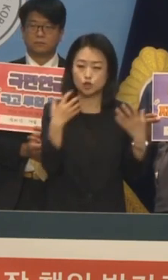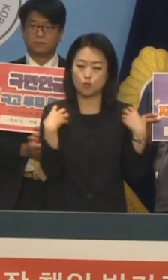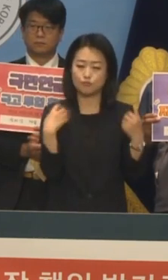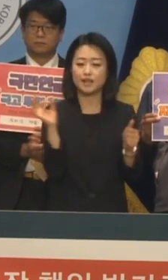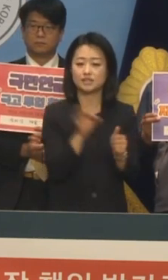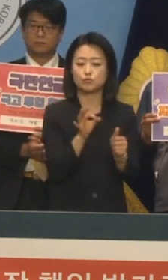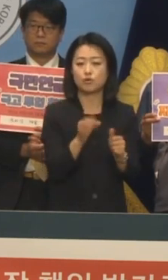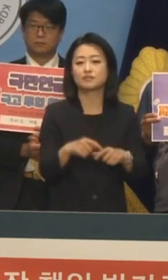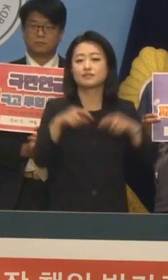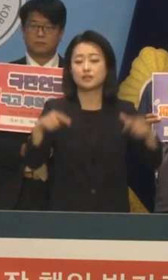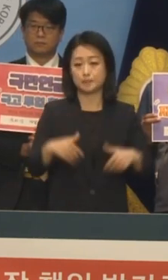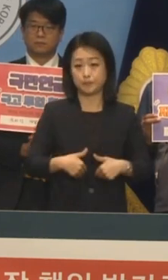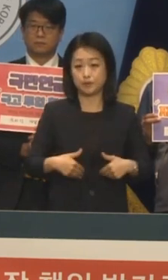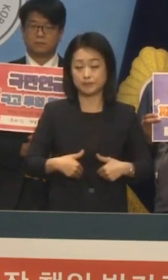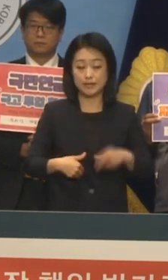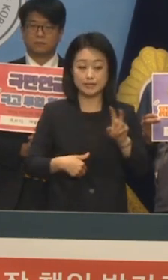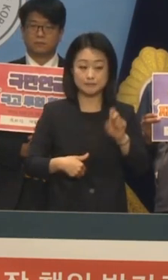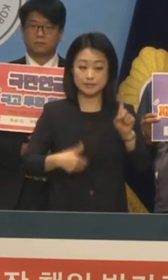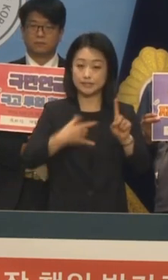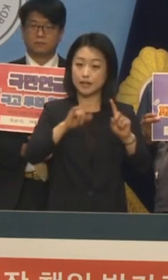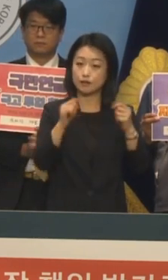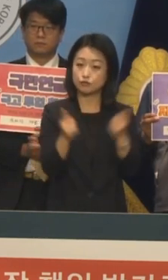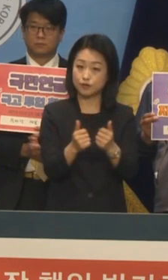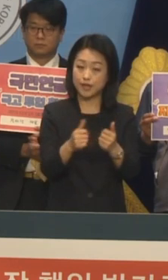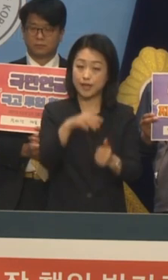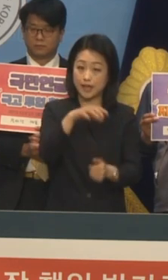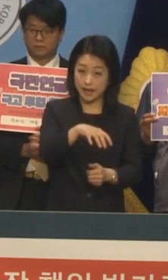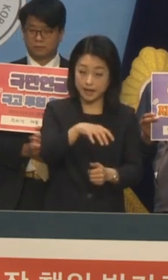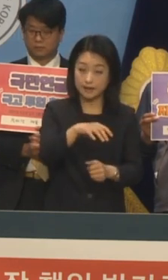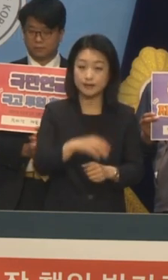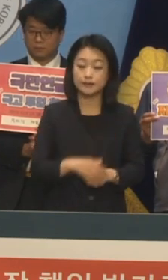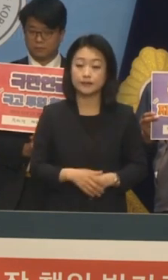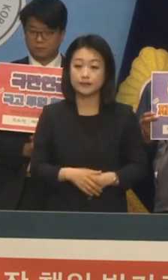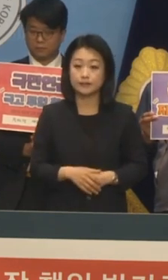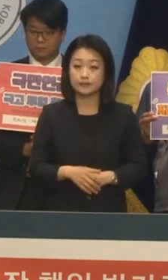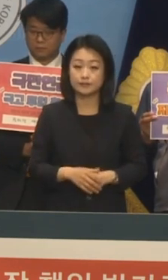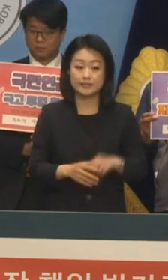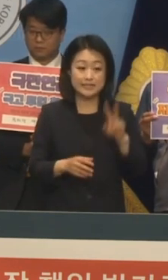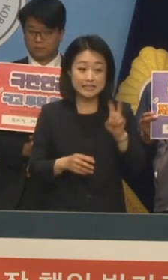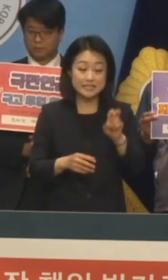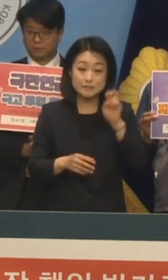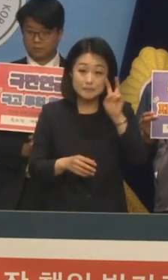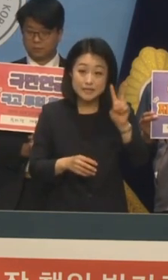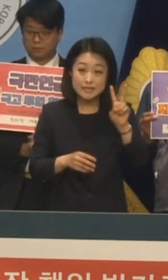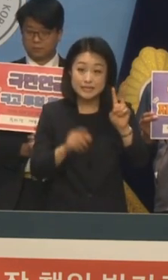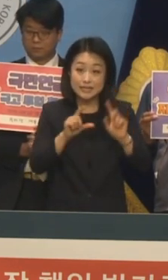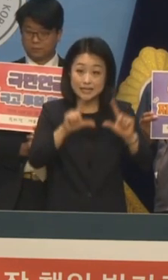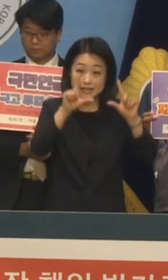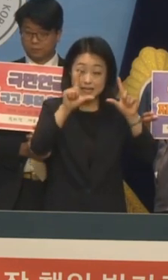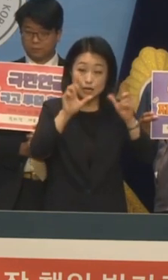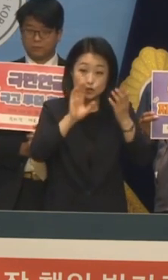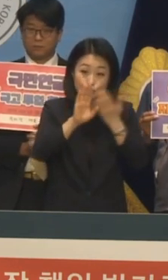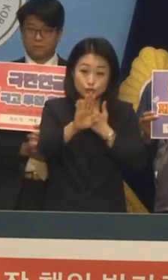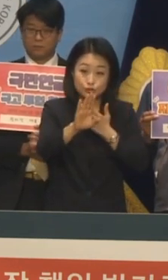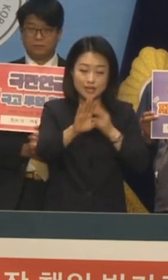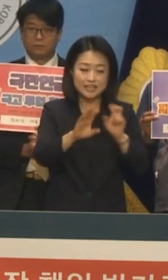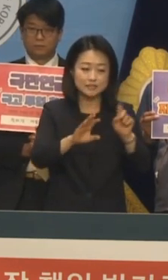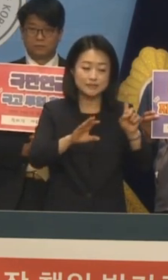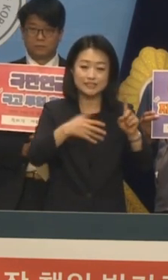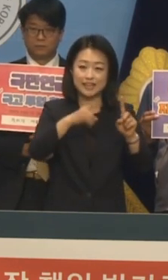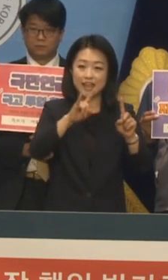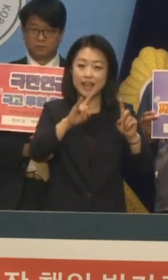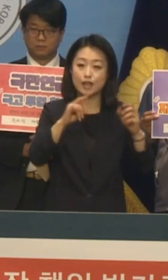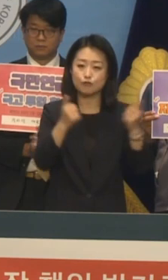합니다. 21대 국회가 오늘로 불과 22일밖에 남지 않았습니다. 다시